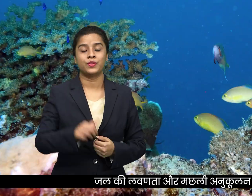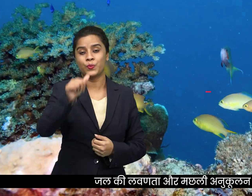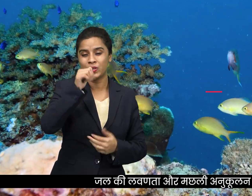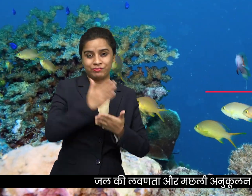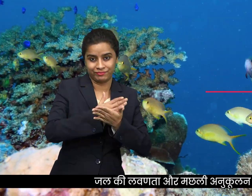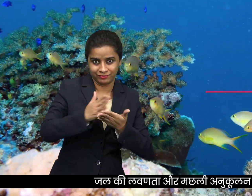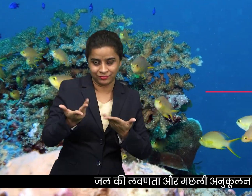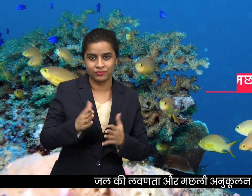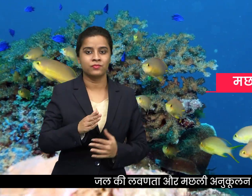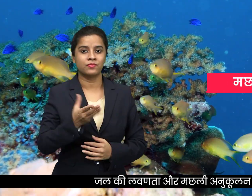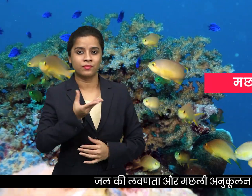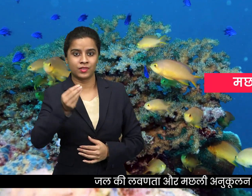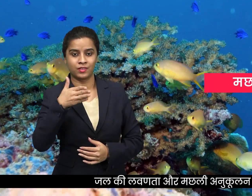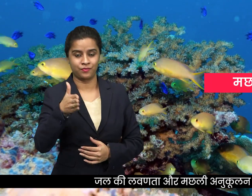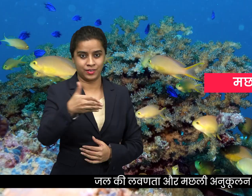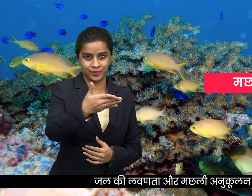जल की लवणता और मछली अनुकूलन।